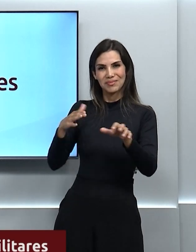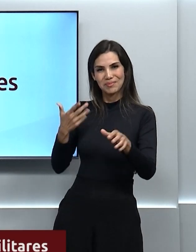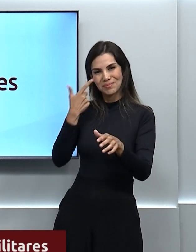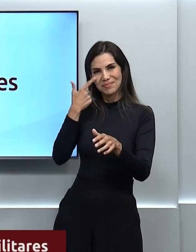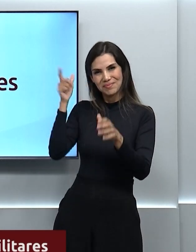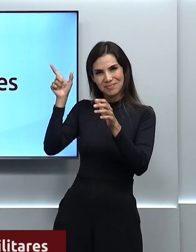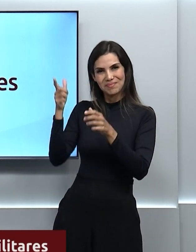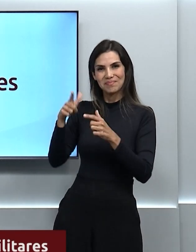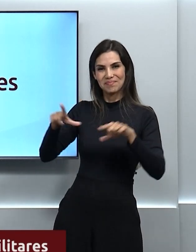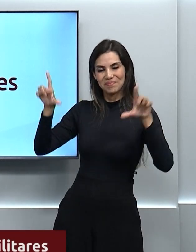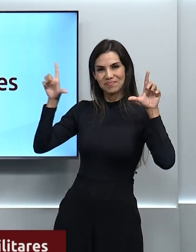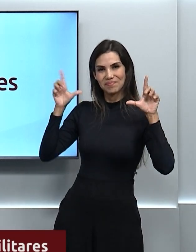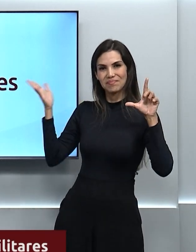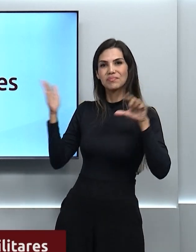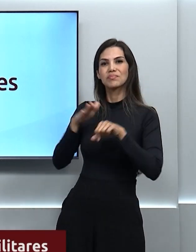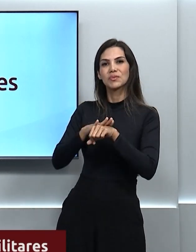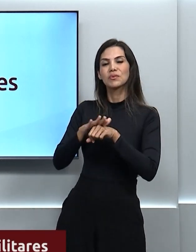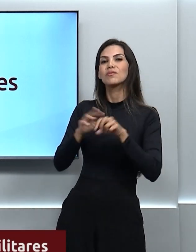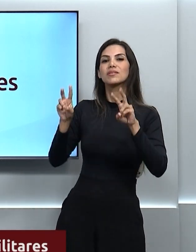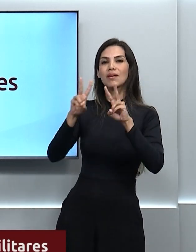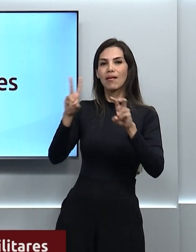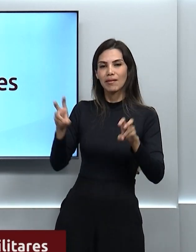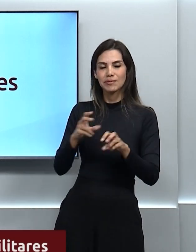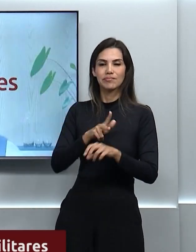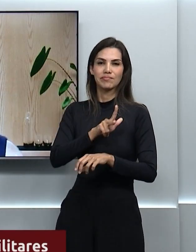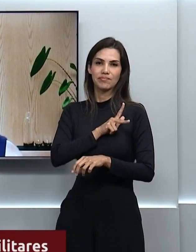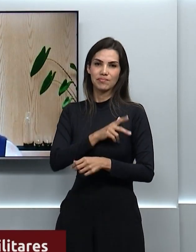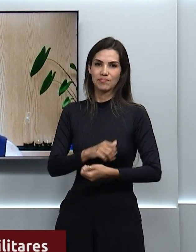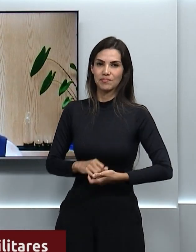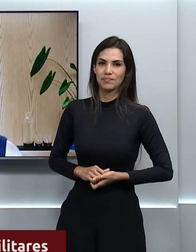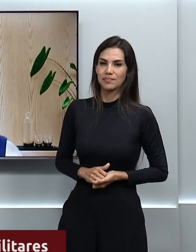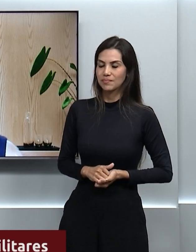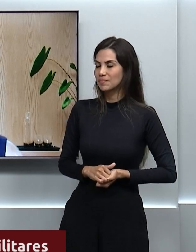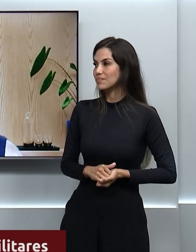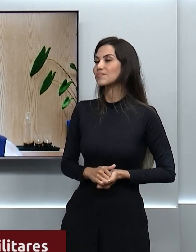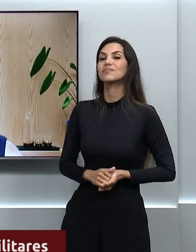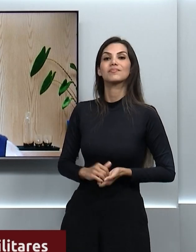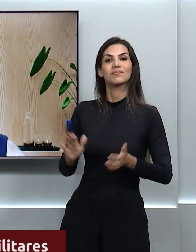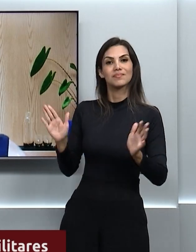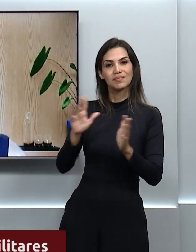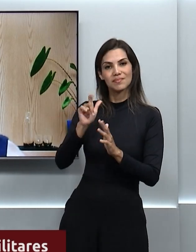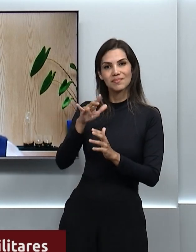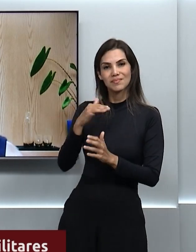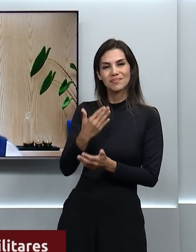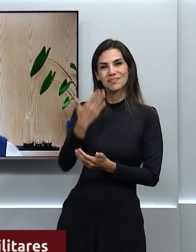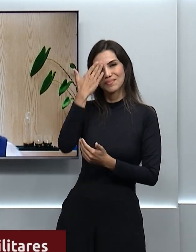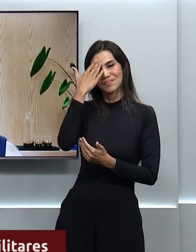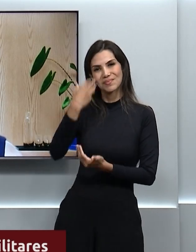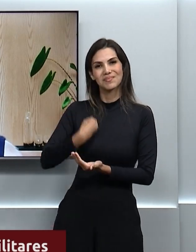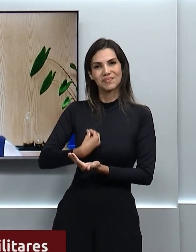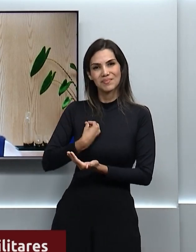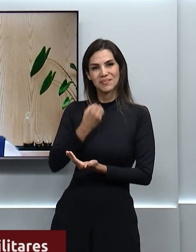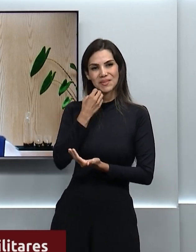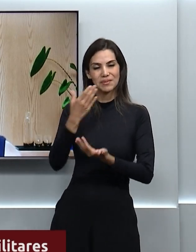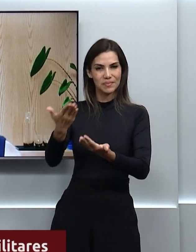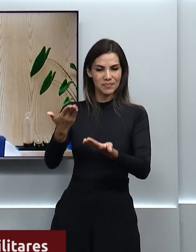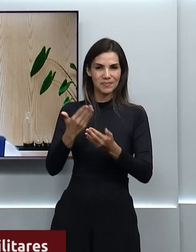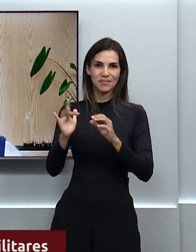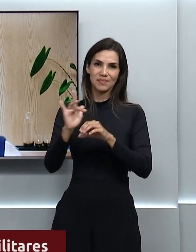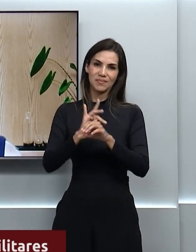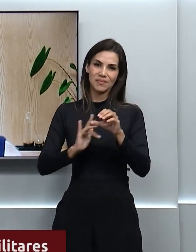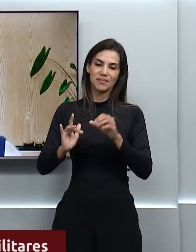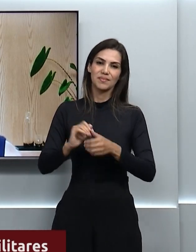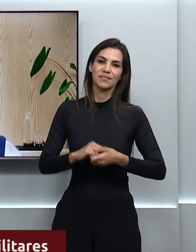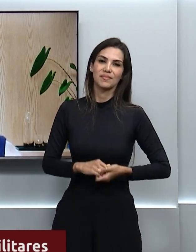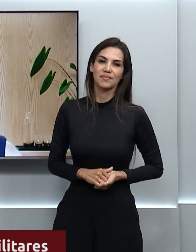para conversar com a gente a respeito desse assunto. Olá, Larissa, muito obrigada pela sua presença. Seja bem-vinda ao Conexões.